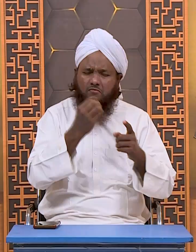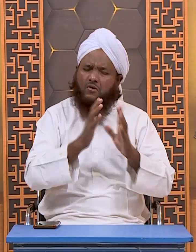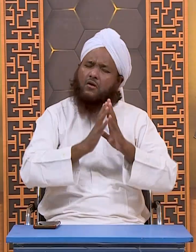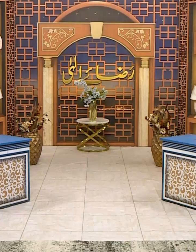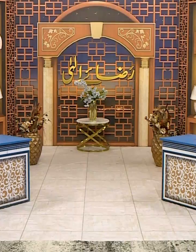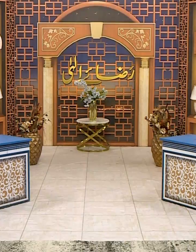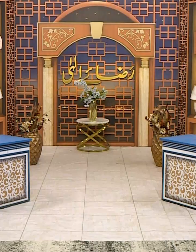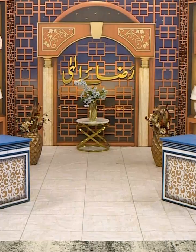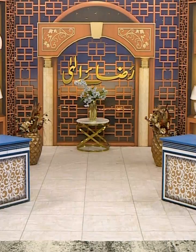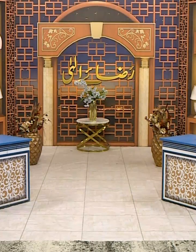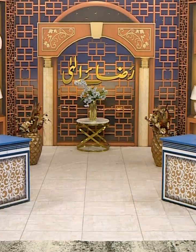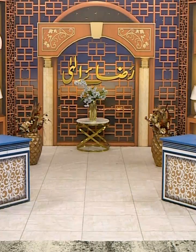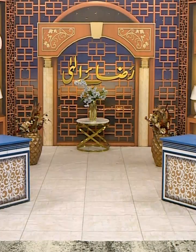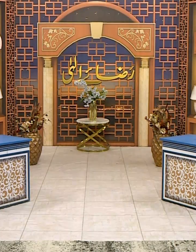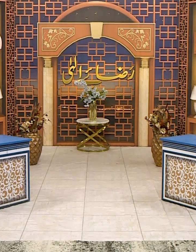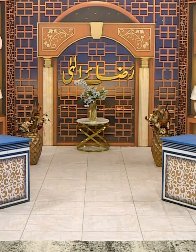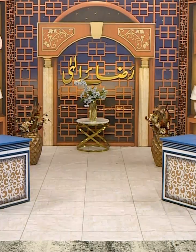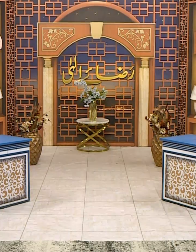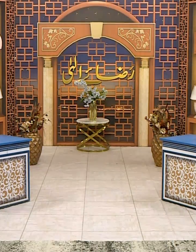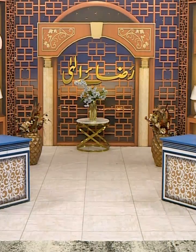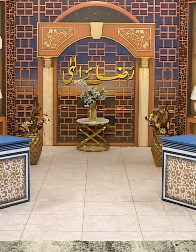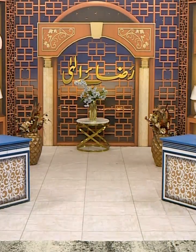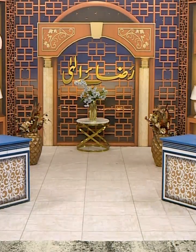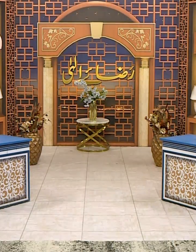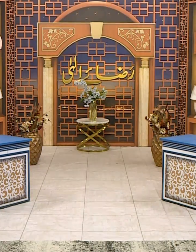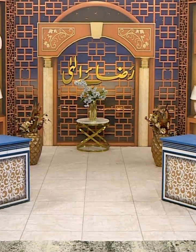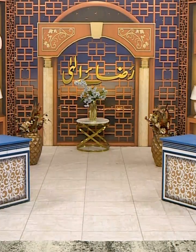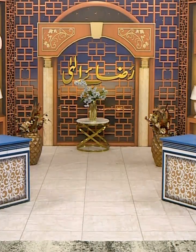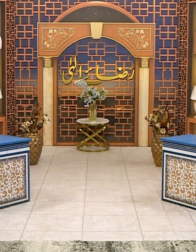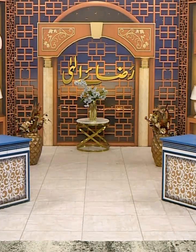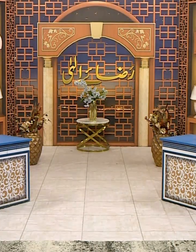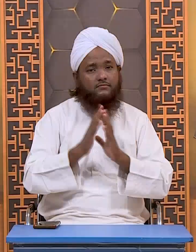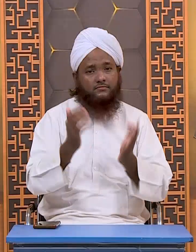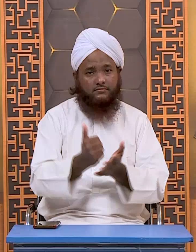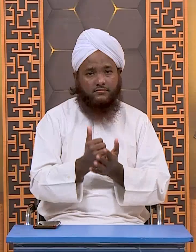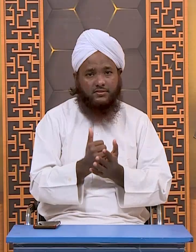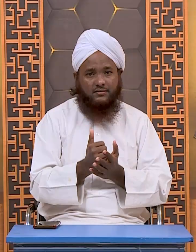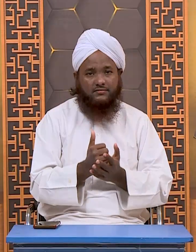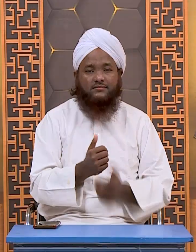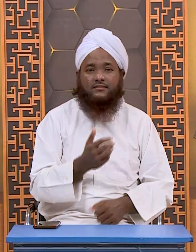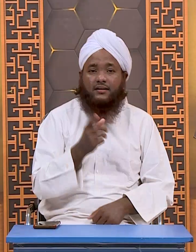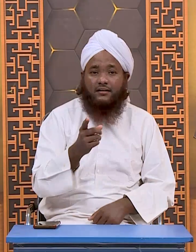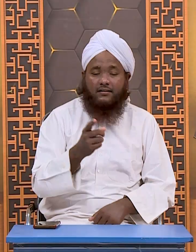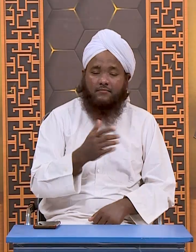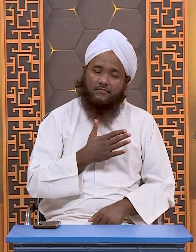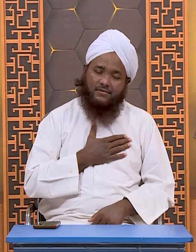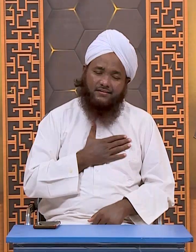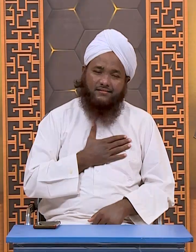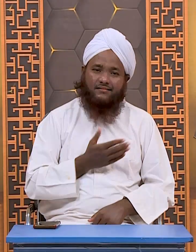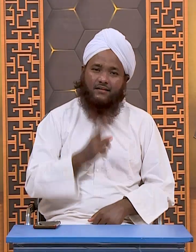کفایت ہے. اس کا رزق اتنا ہی ہے جتنی اس کی ضرورت ہے، بقدر کفایت ہی اس کا رزق ہے، لیکن وہ اس پر راضی بھی ہے. میرے آقا صلی اللہ